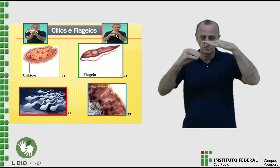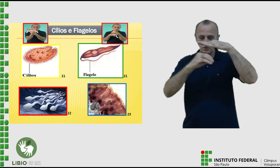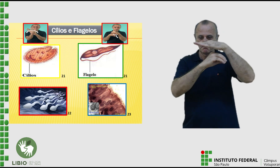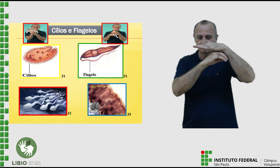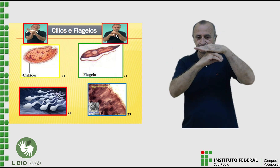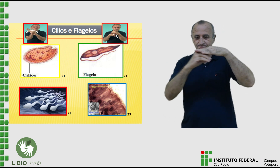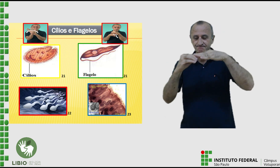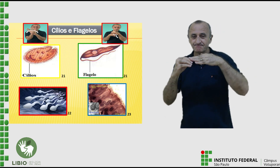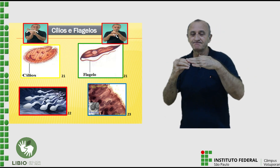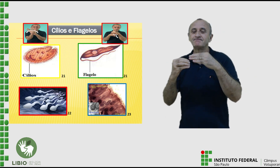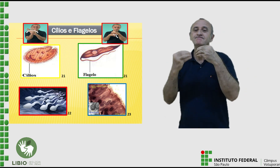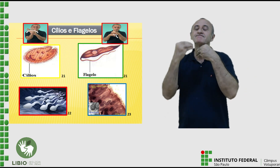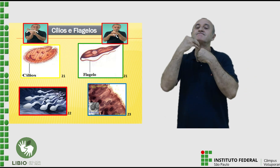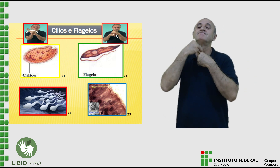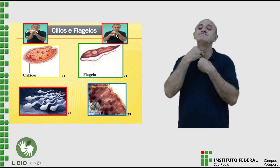temos as células